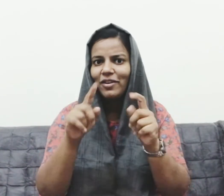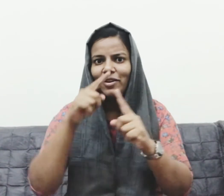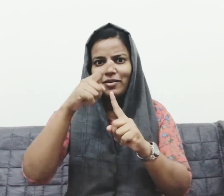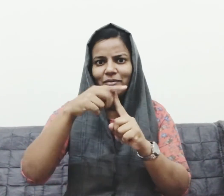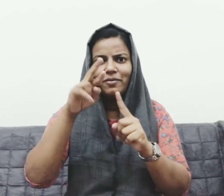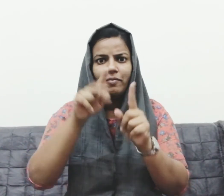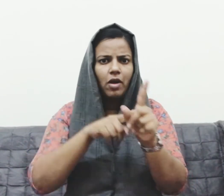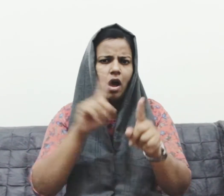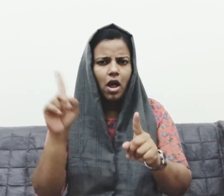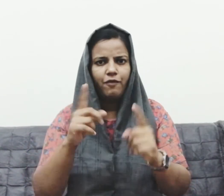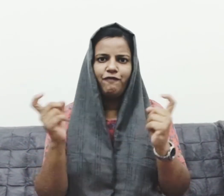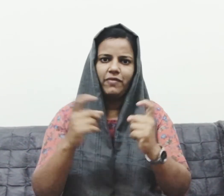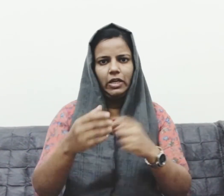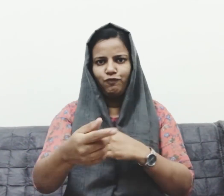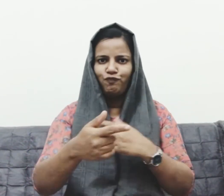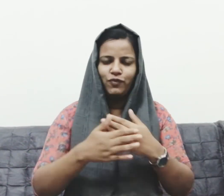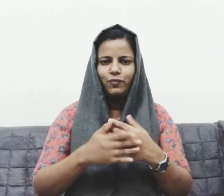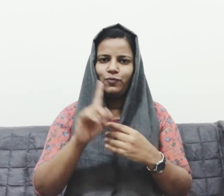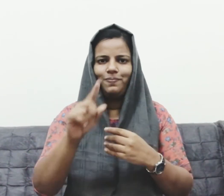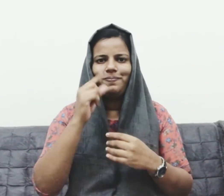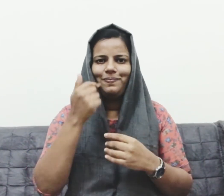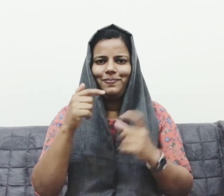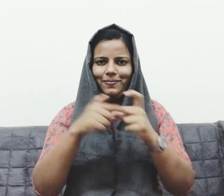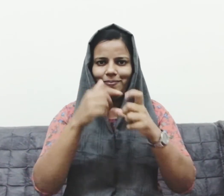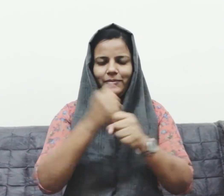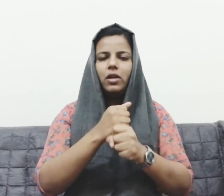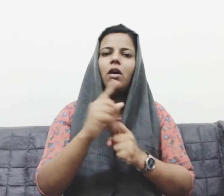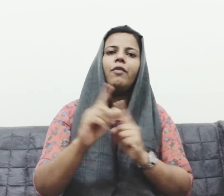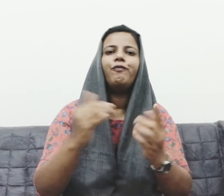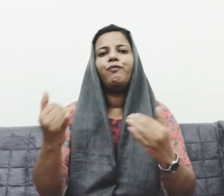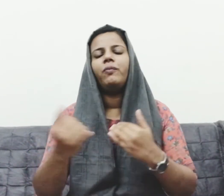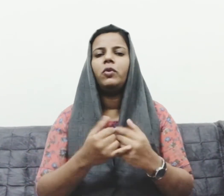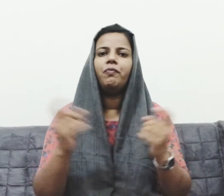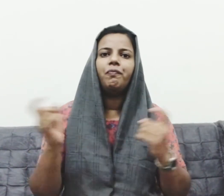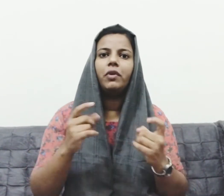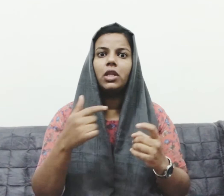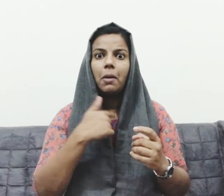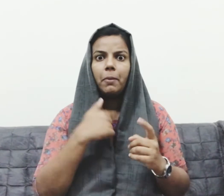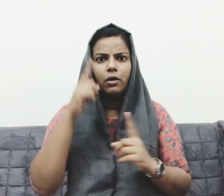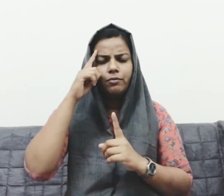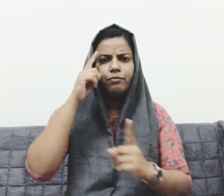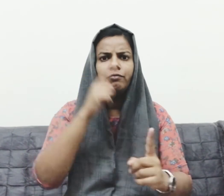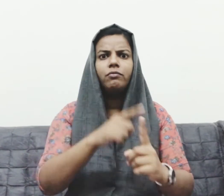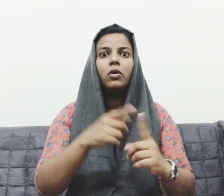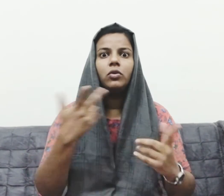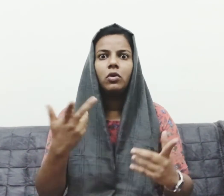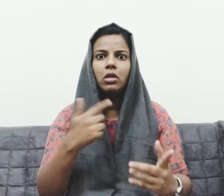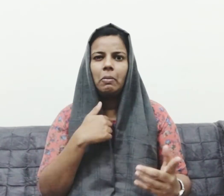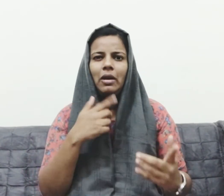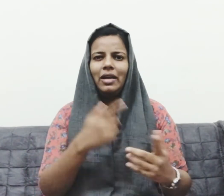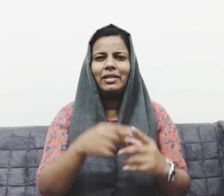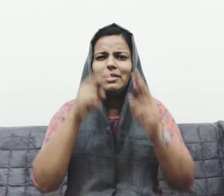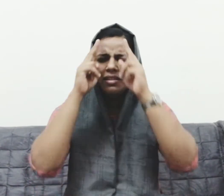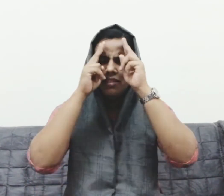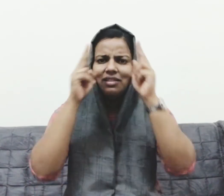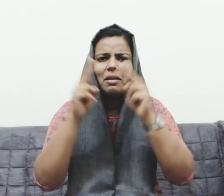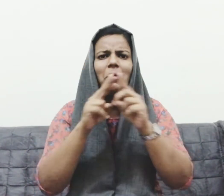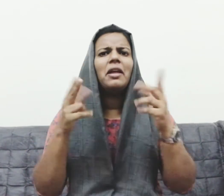നമ്മളോടിപ്പോൾ ഒരാൾ കലശൽ കൂടിയാൽ തന്നെ, ഒരാൾ ഒരു വഴക്കുണ്ടാക്കിയാൽ തന്നെ, നമ്മുടെ ഏറ്റവും വലിയ ഉദ്ദേശം എന്തായിരിക്കണം? നമുക്കവരോട് എങ്ങനെയെങ്കിലും സമാധാനം